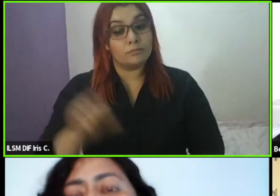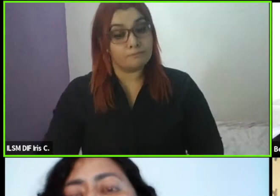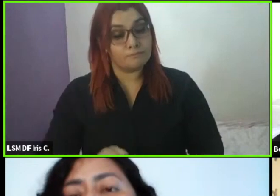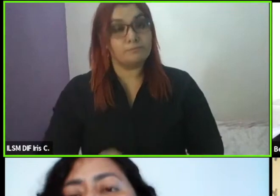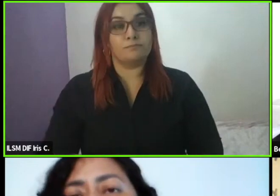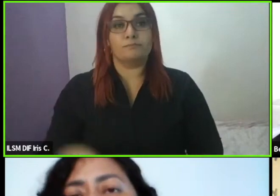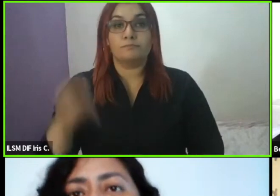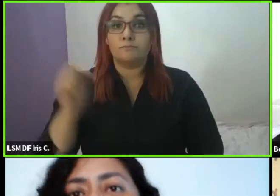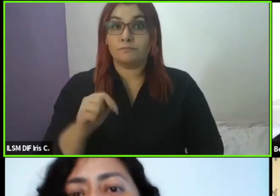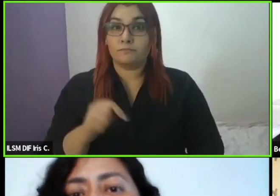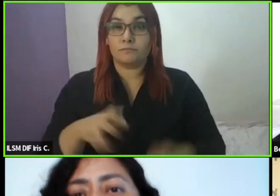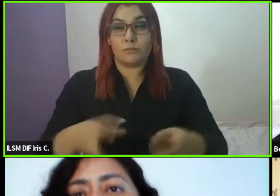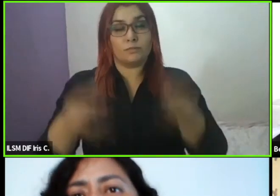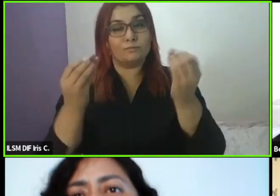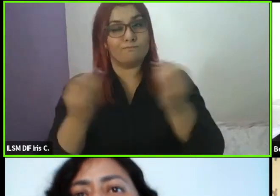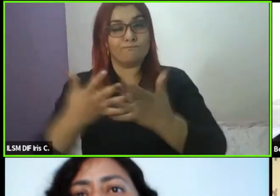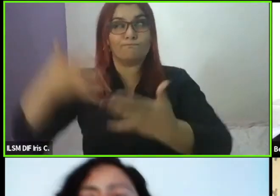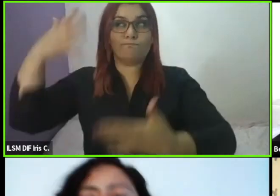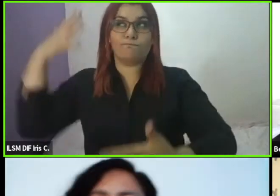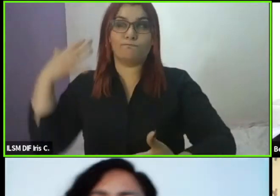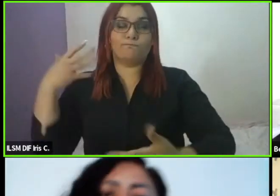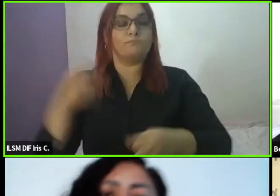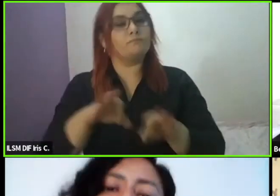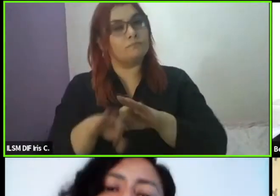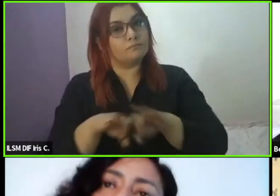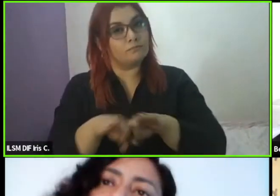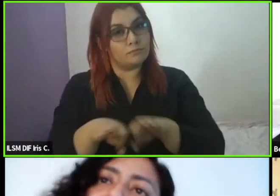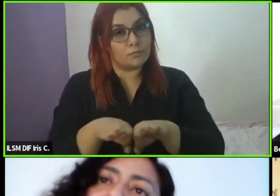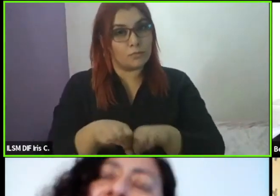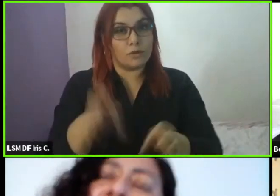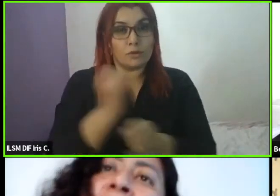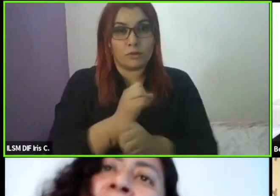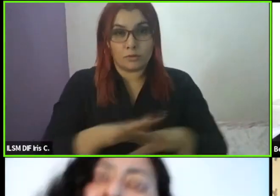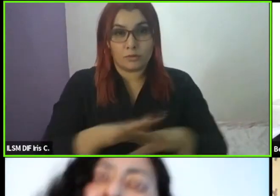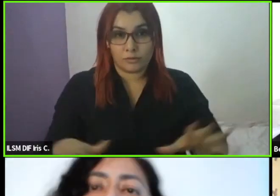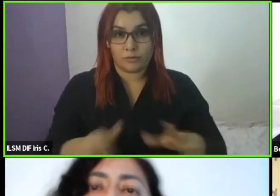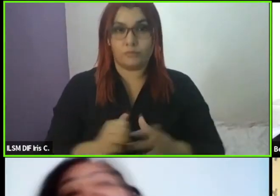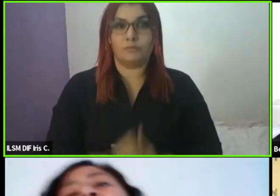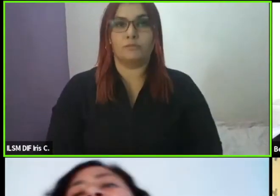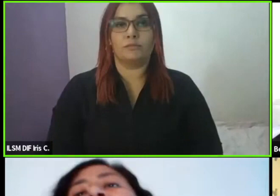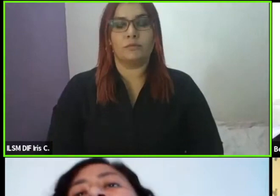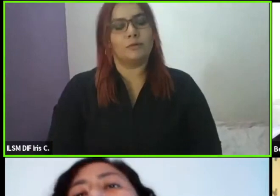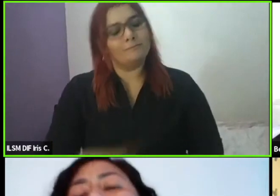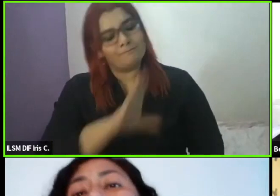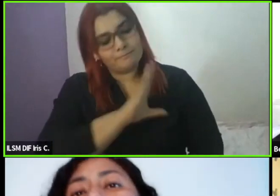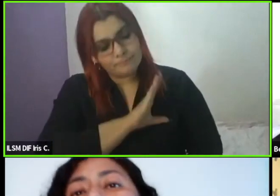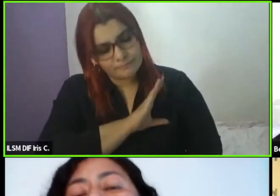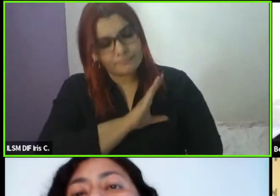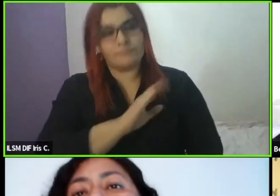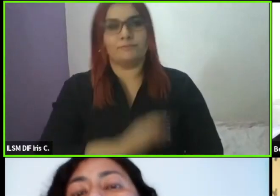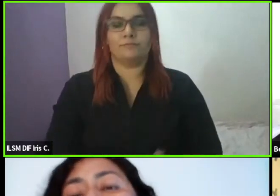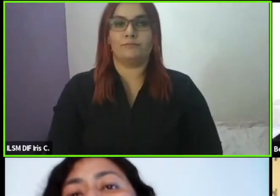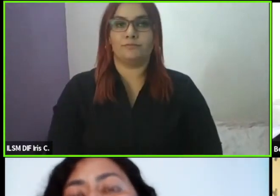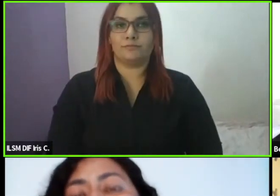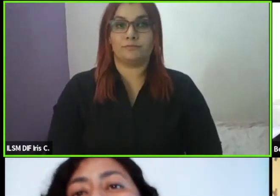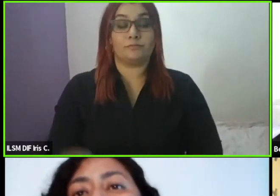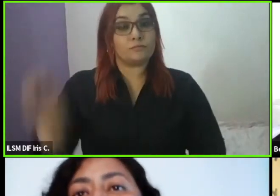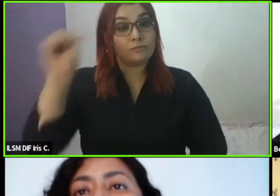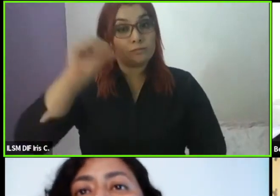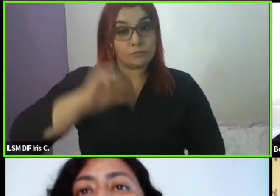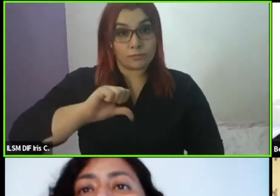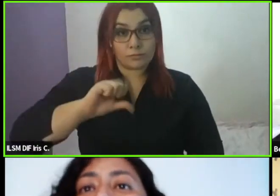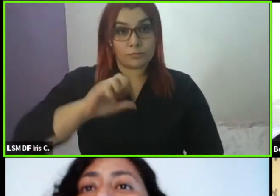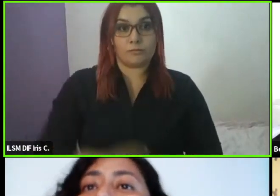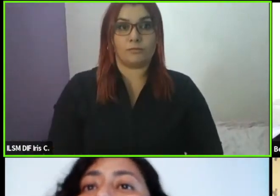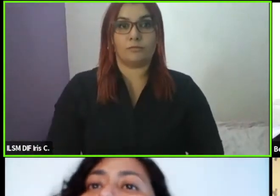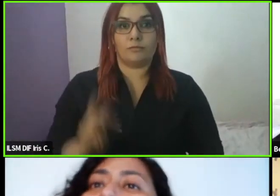laborado en diversas actividades académicas y a quien se le tiene un gran aprecio. Y bueno, hoy